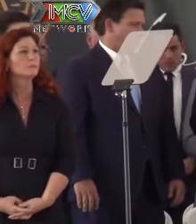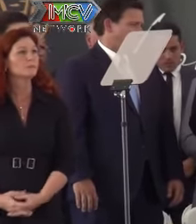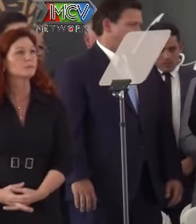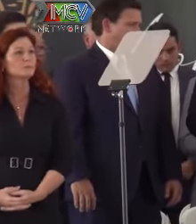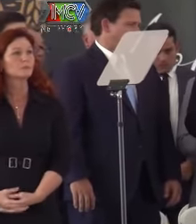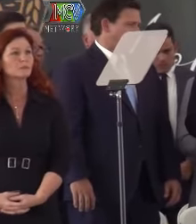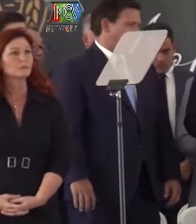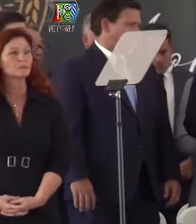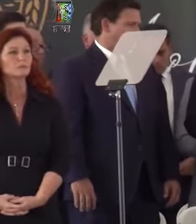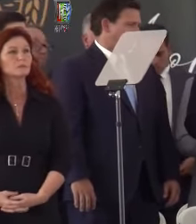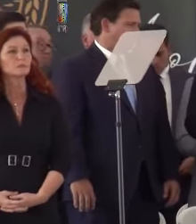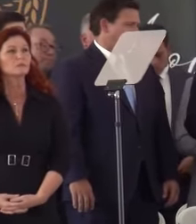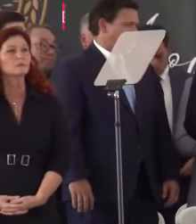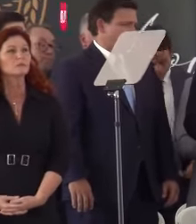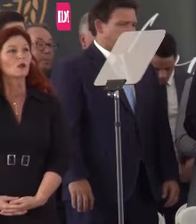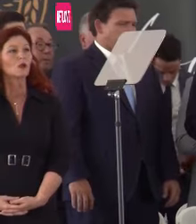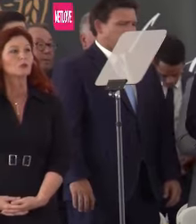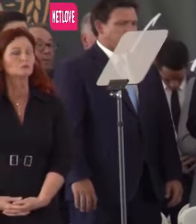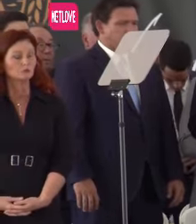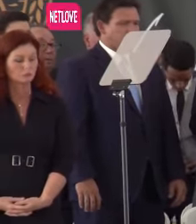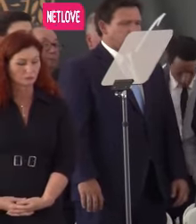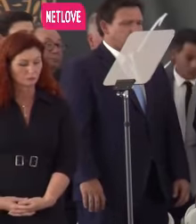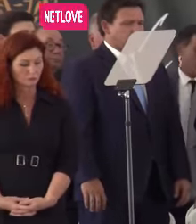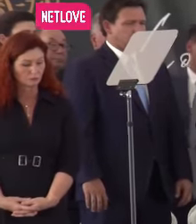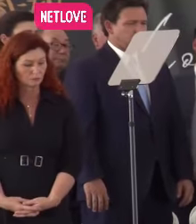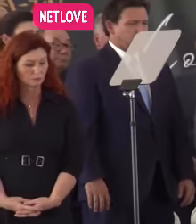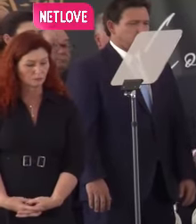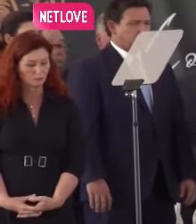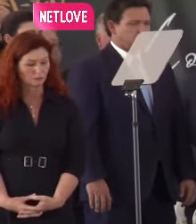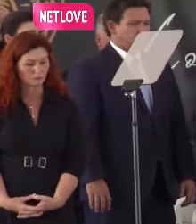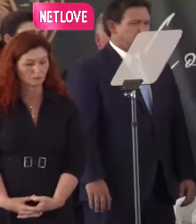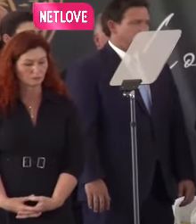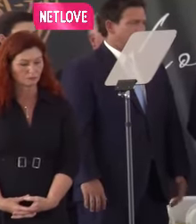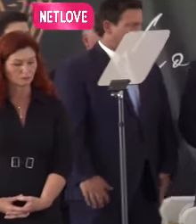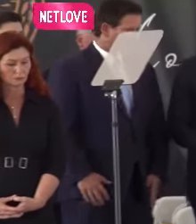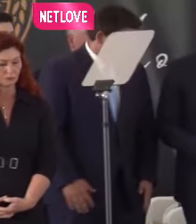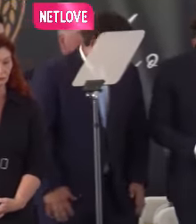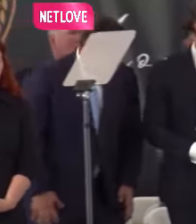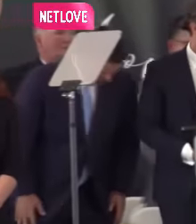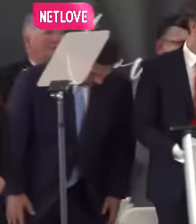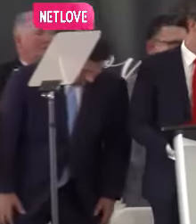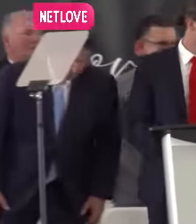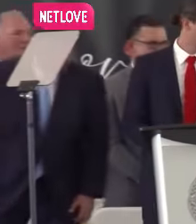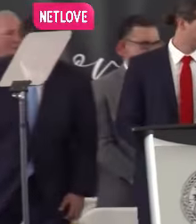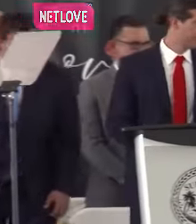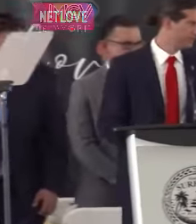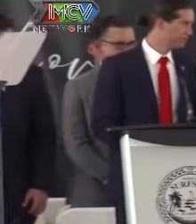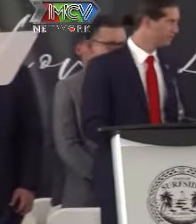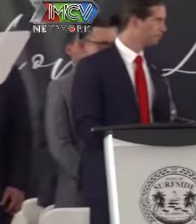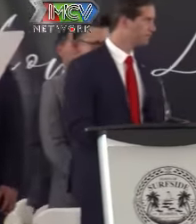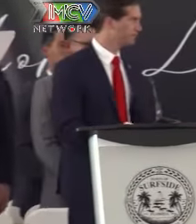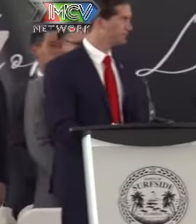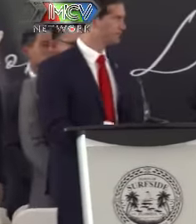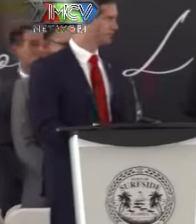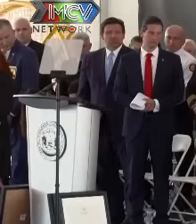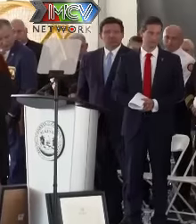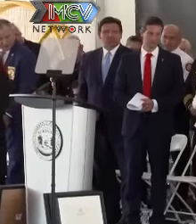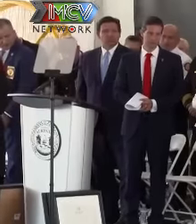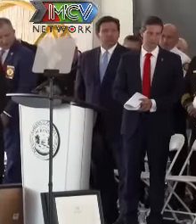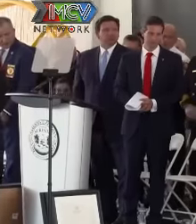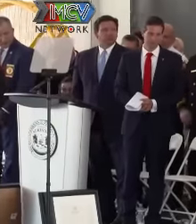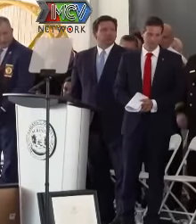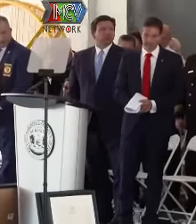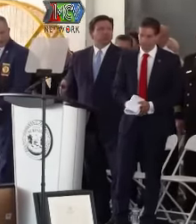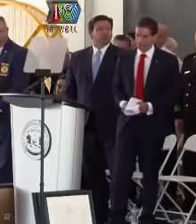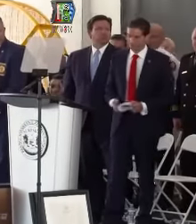cô. Một thành viên khác trong gia đình là Luis Bermudez đã rơi nước mắt khi nói về cậu con trai 26 tuổi của mình là Anna